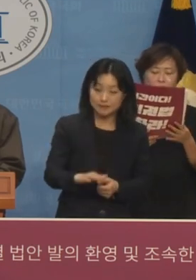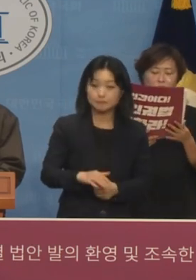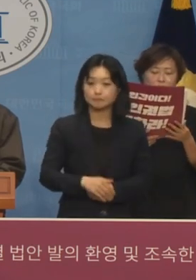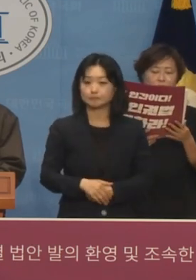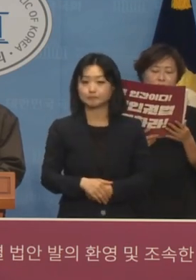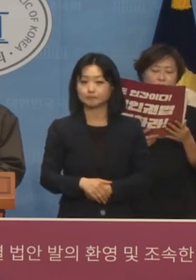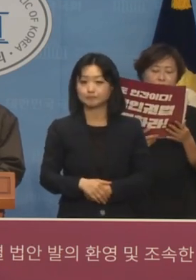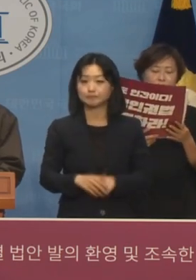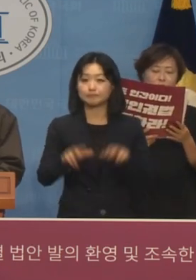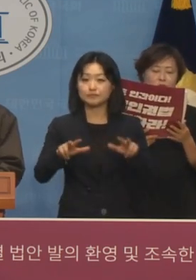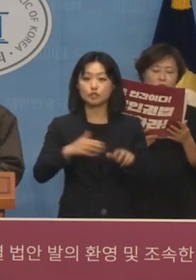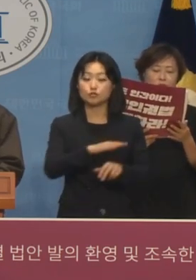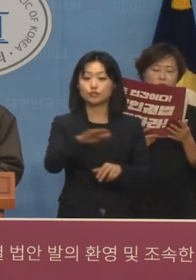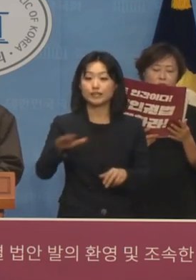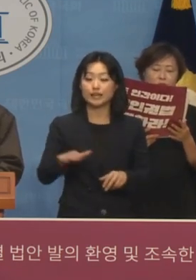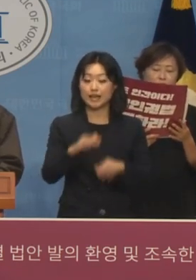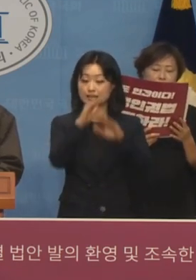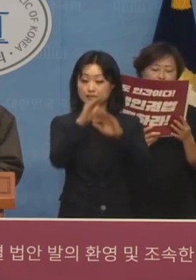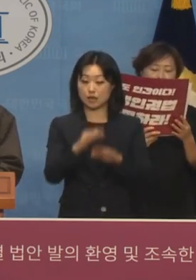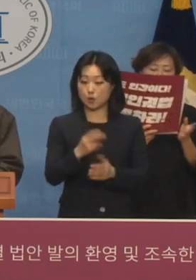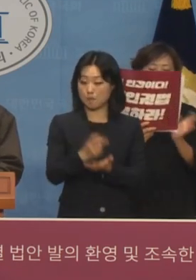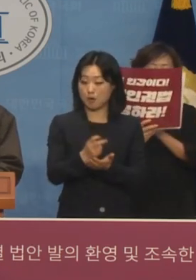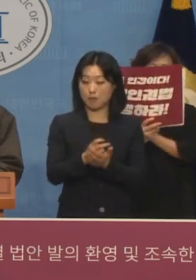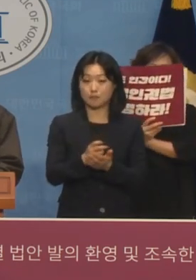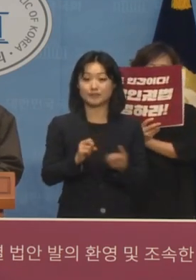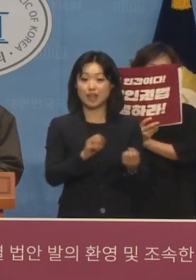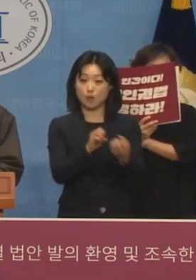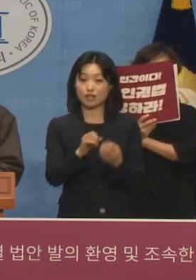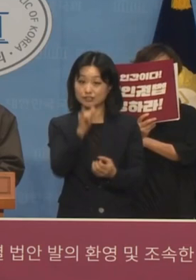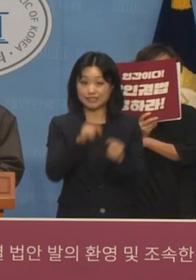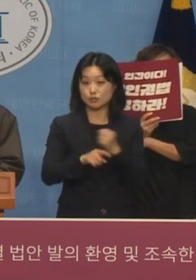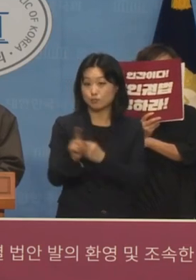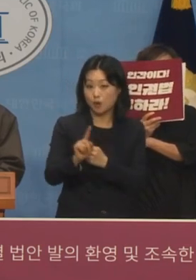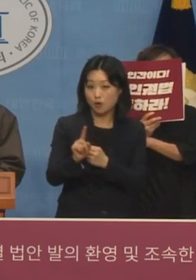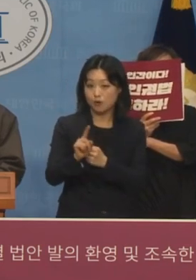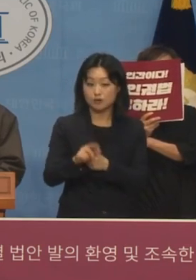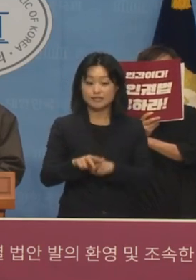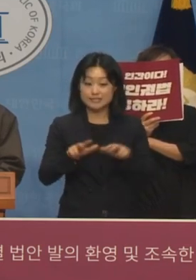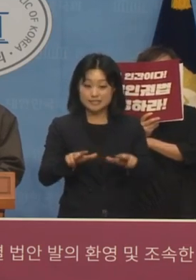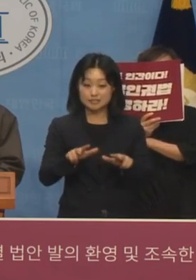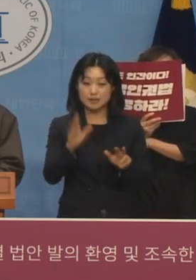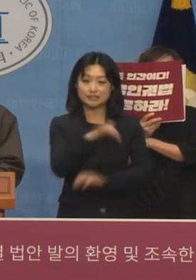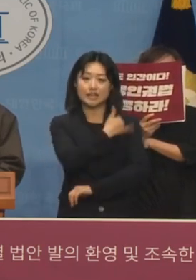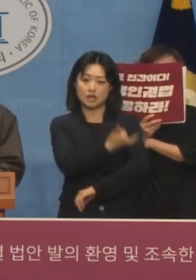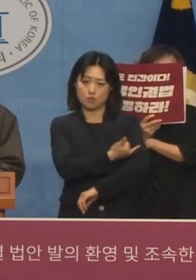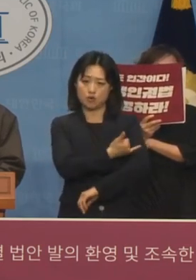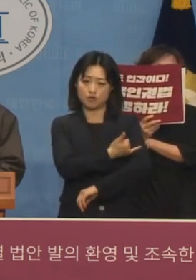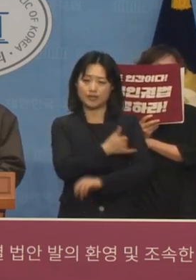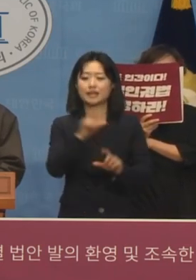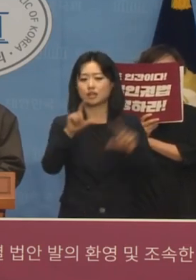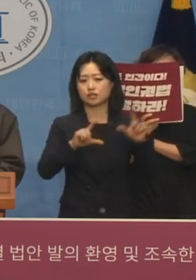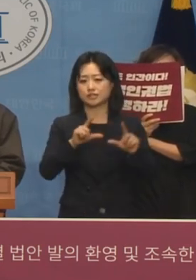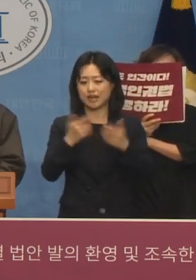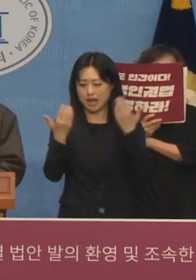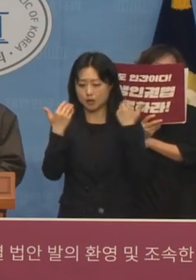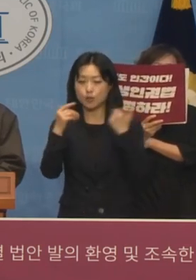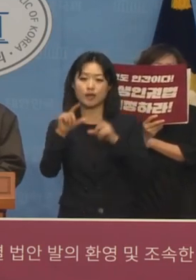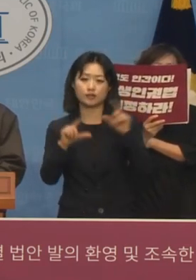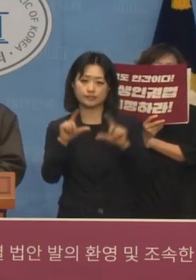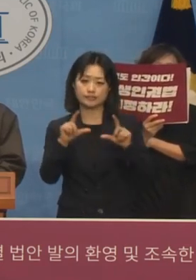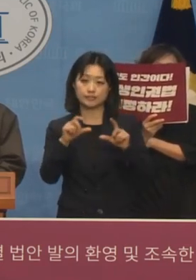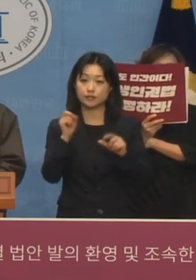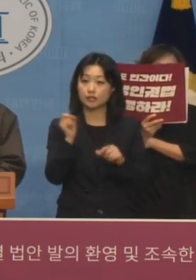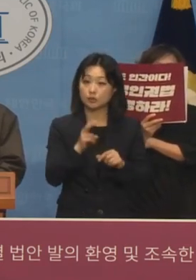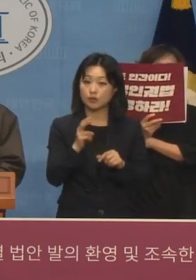불구하고 지금 우리가 이러한 내용의 법안을 함께 이야기하는 이유는 우리가 직면한 학생인권의 현실, 학교 현장의 현실,